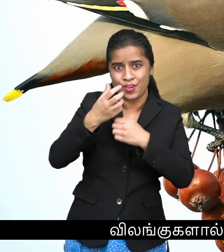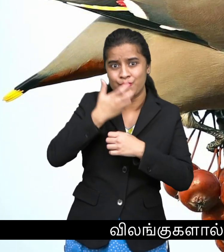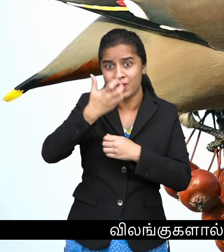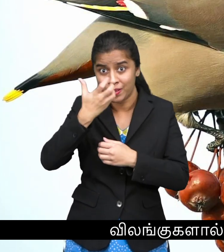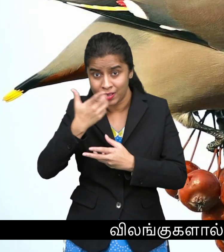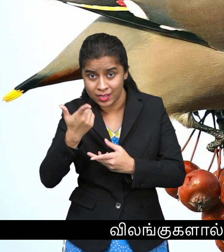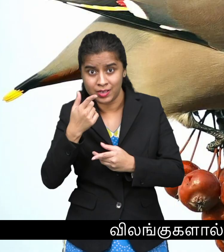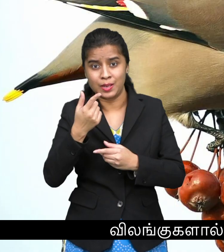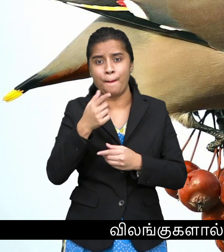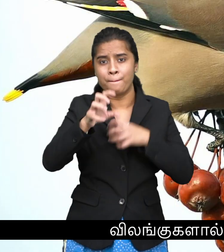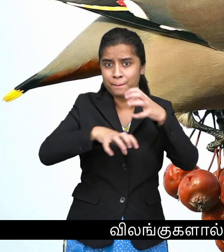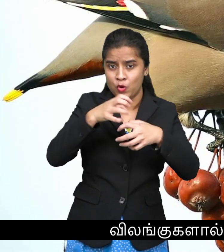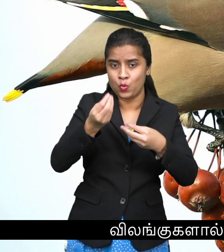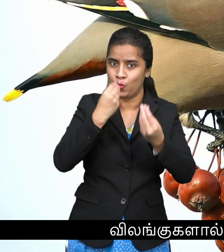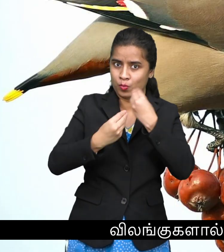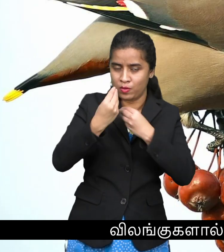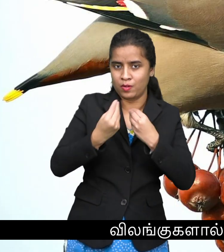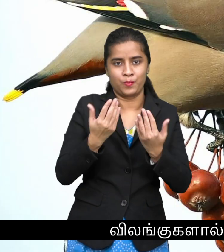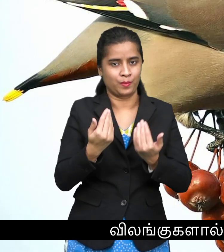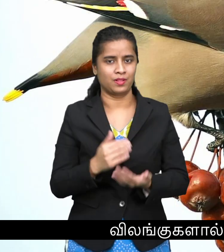விலங்குகளால் உண்ணப்படுகின்றன.